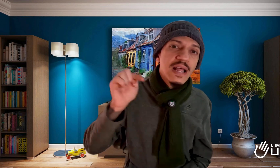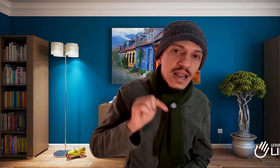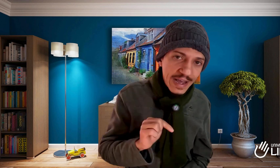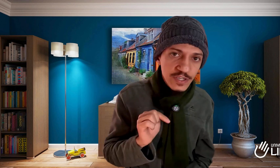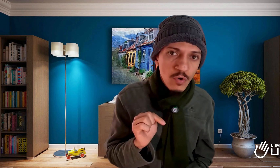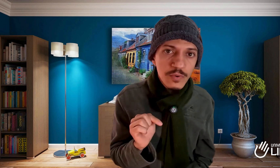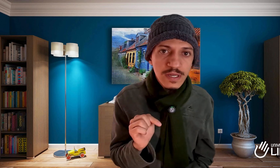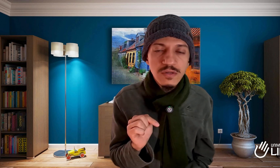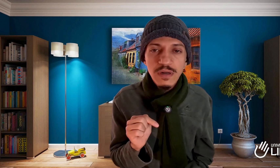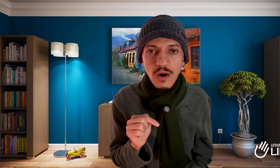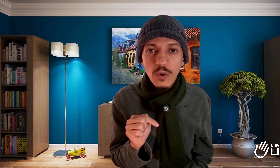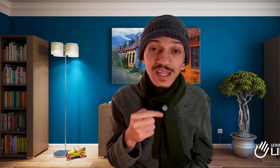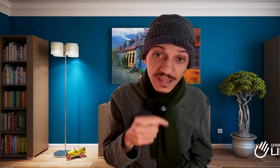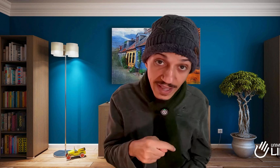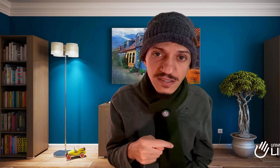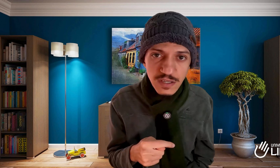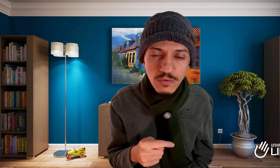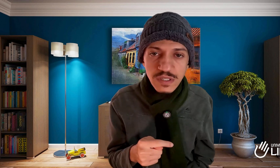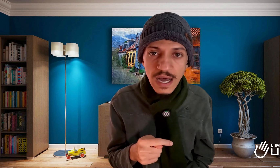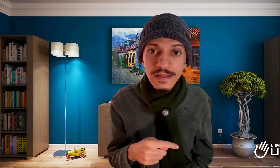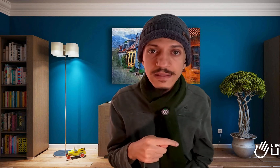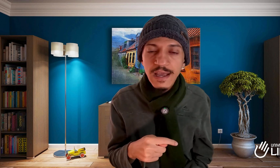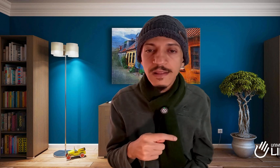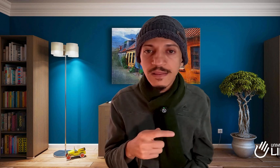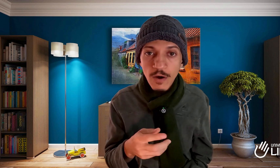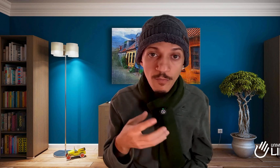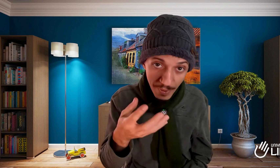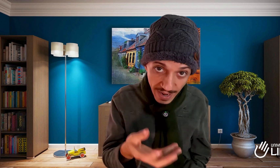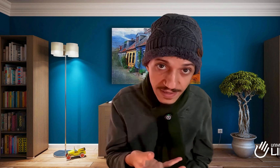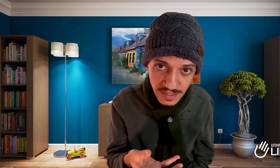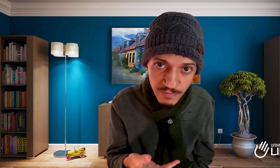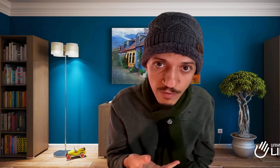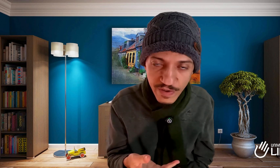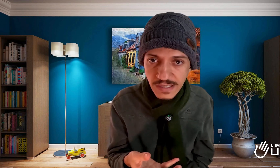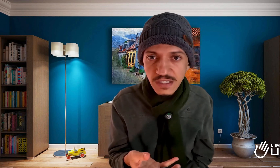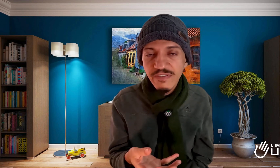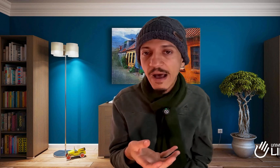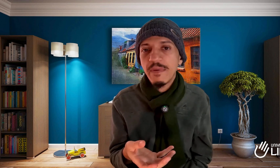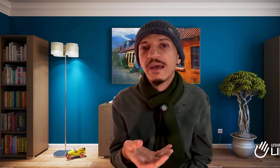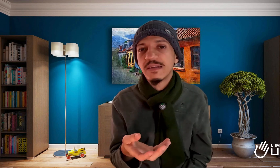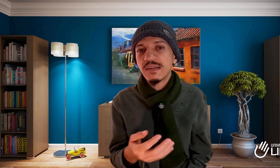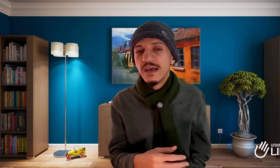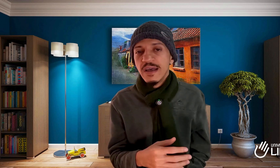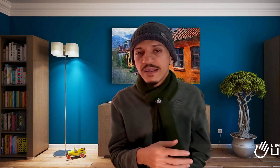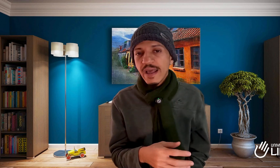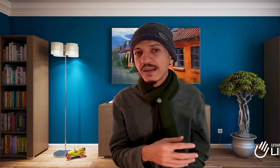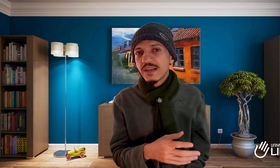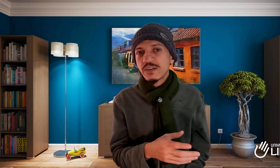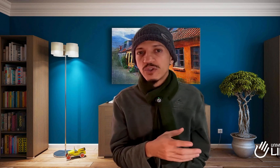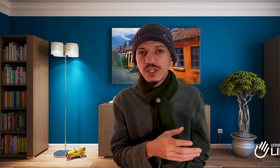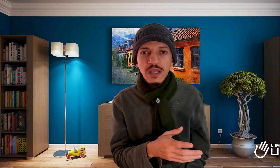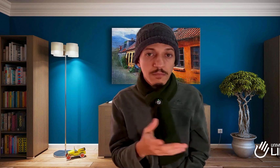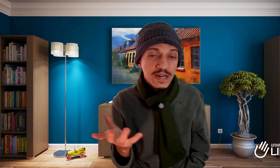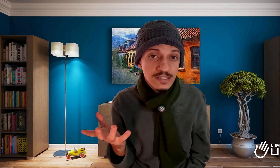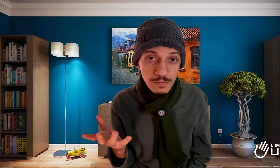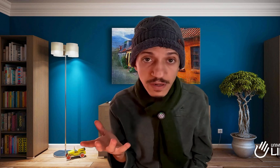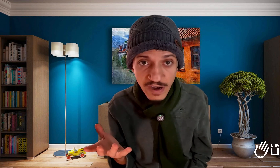modelagem computacional que tem sido usada até então para desenvolver essas ferramentas, quer sejam de empresas privadas,